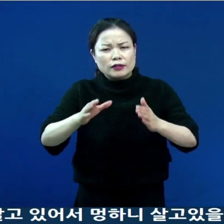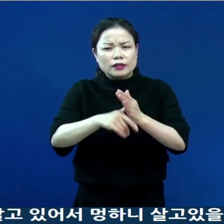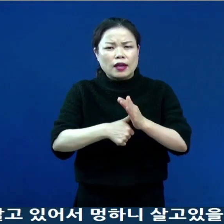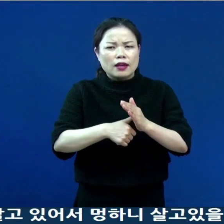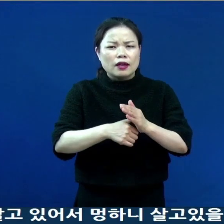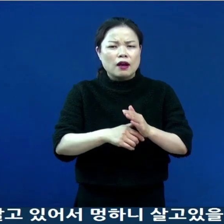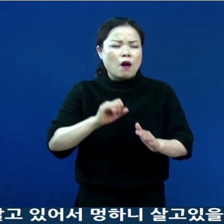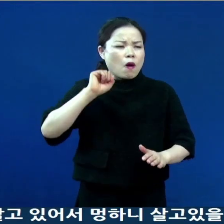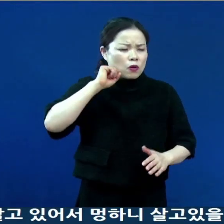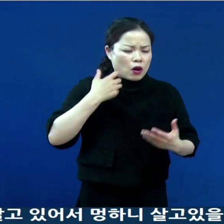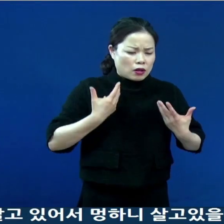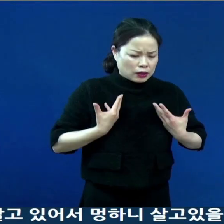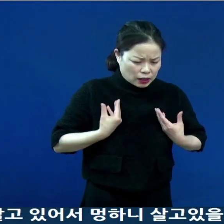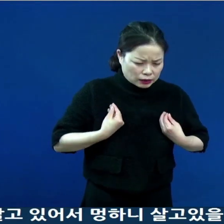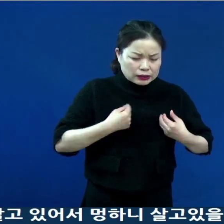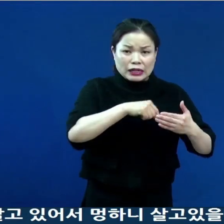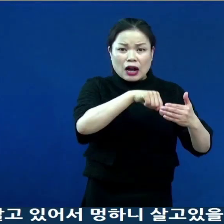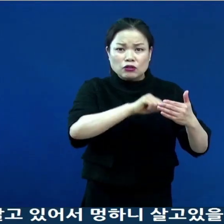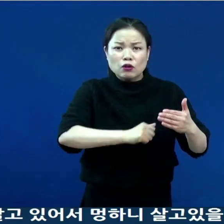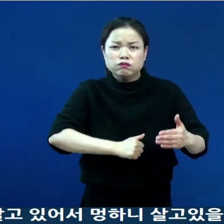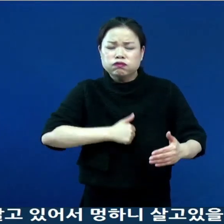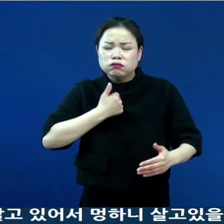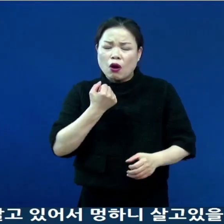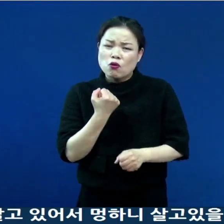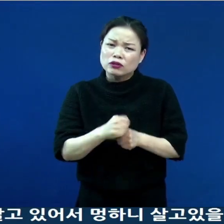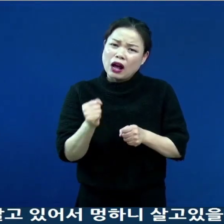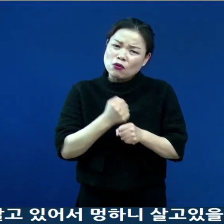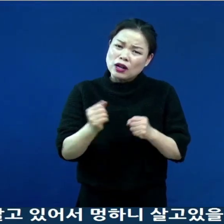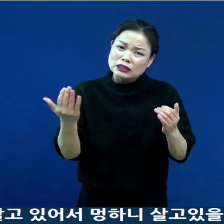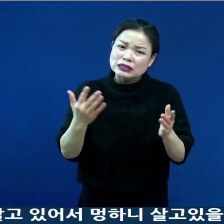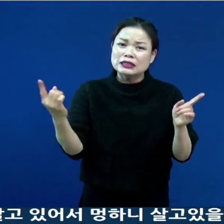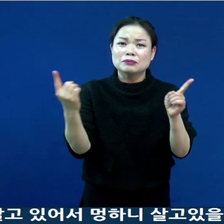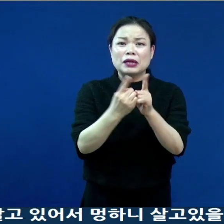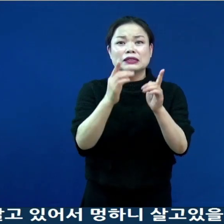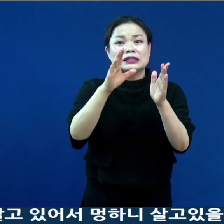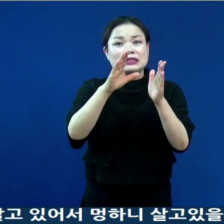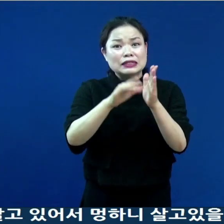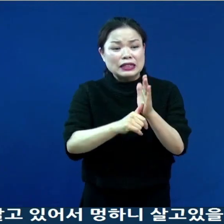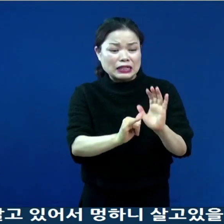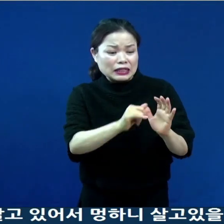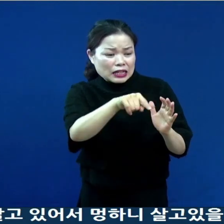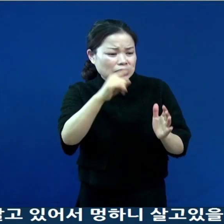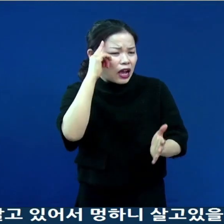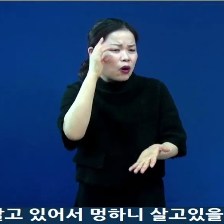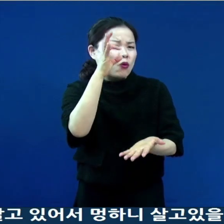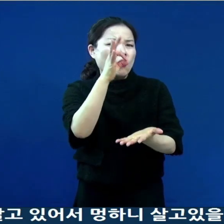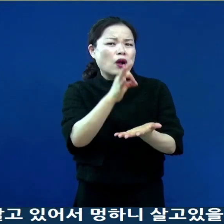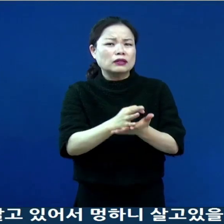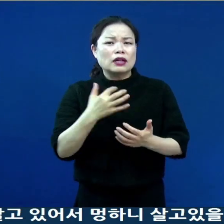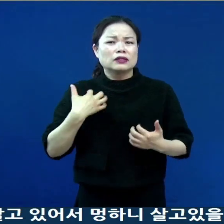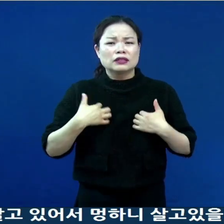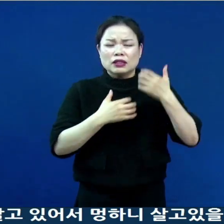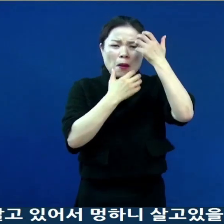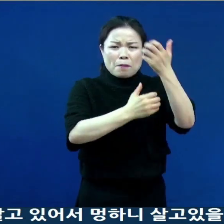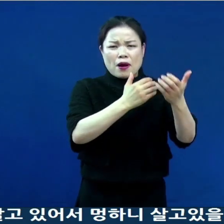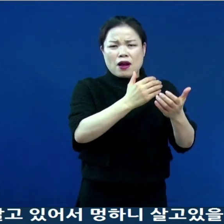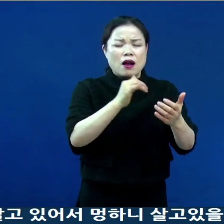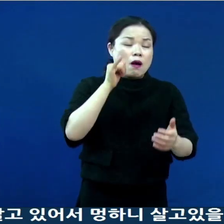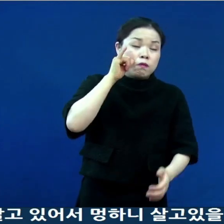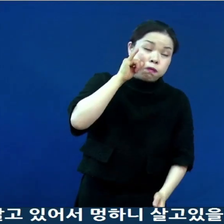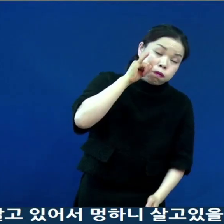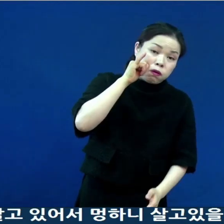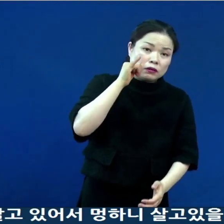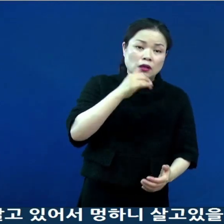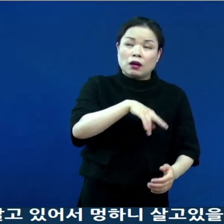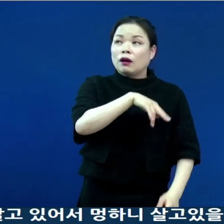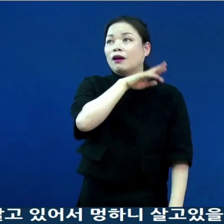힘들고 짜증나고 낙심하는 일 가운데 분노하고 당황스러운 일을 마주칠 때, 세상 가치와 흥미 속에 함몰되어 빠져 있을 때,